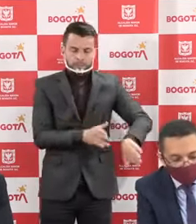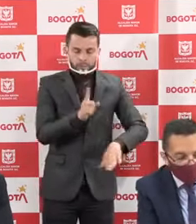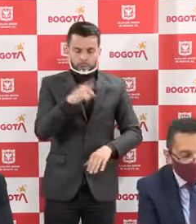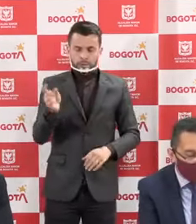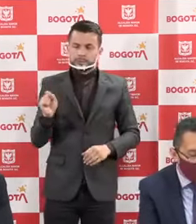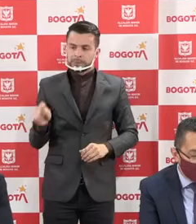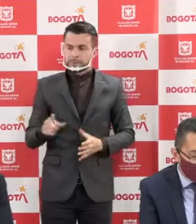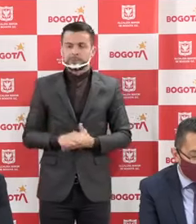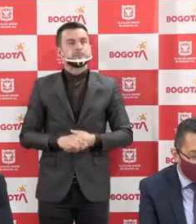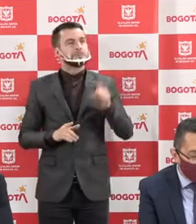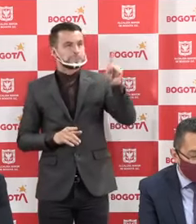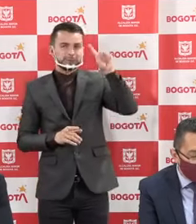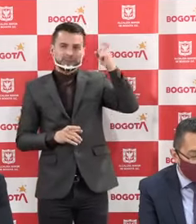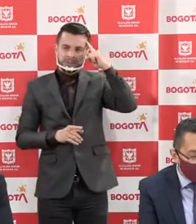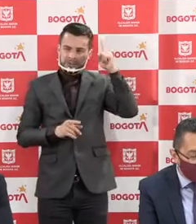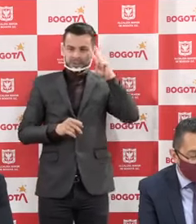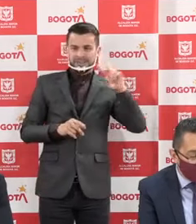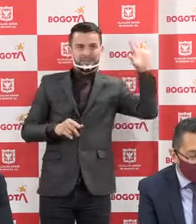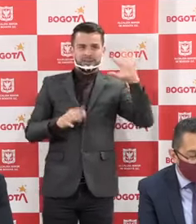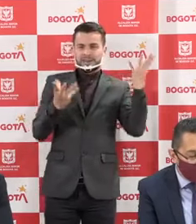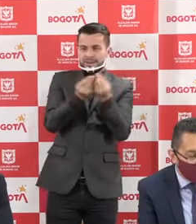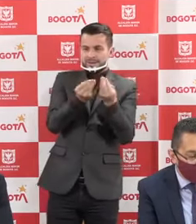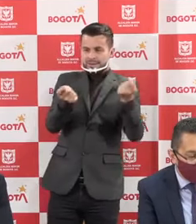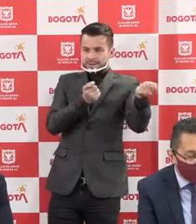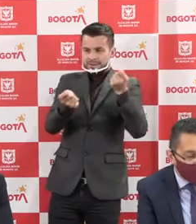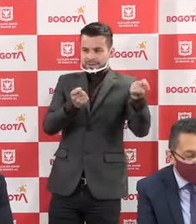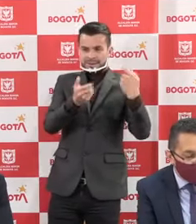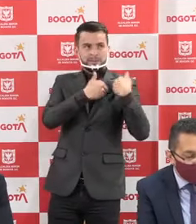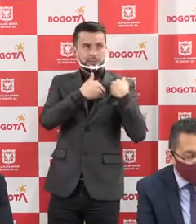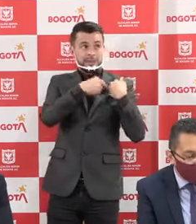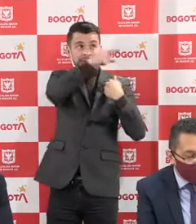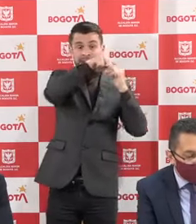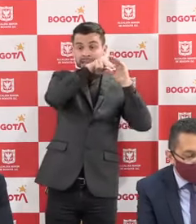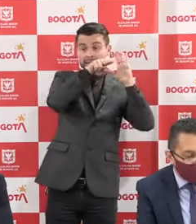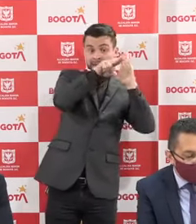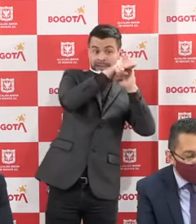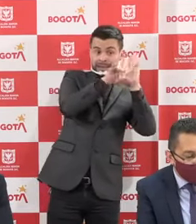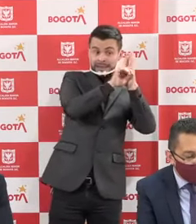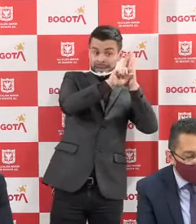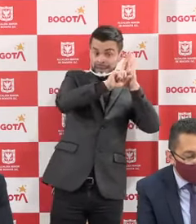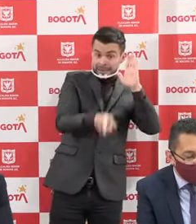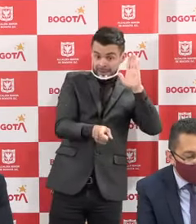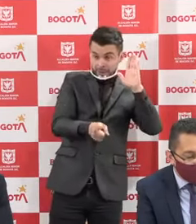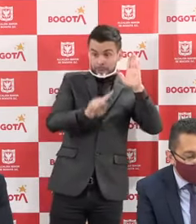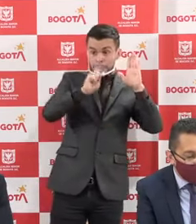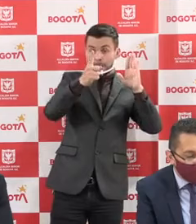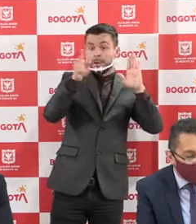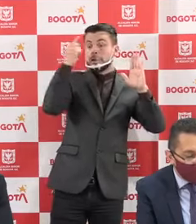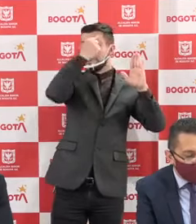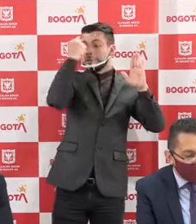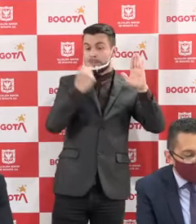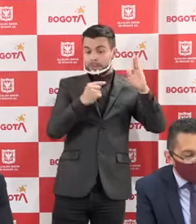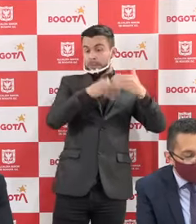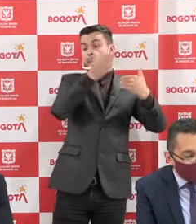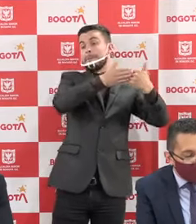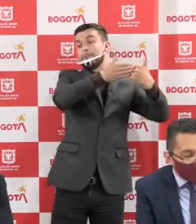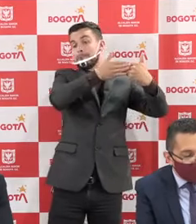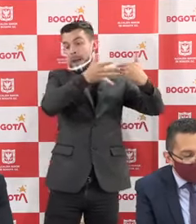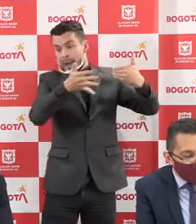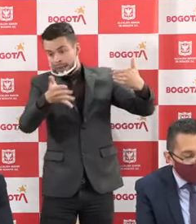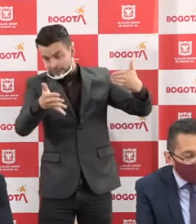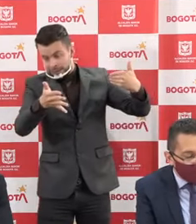el gobierno nacional plantea que el decreto bogotá no aplicaría a partir del primero de septiembre al haber una nueva norma nacional que lo supedita